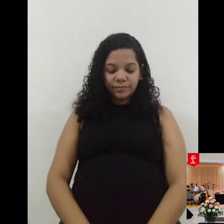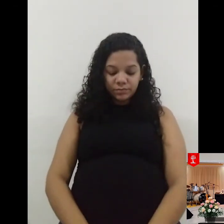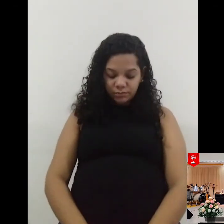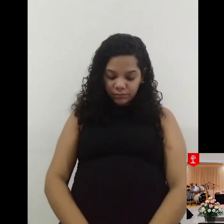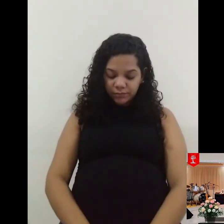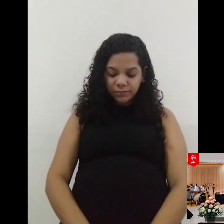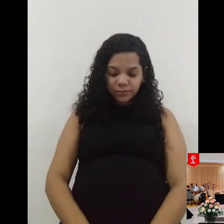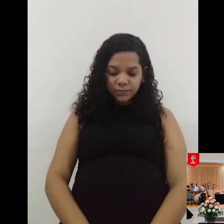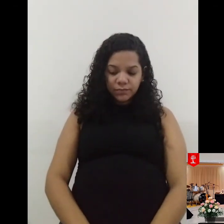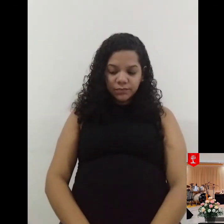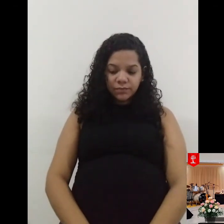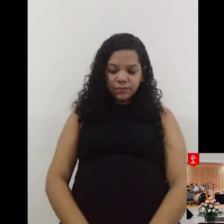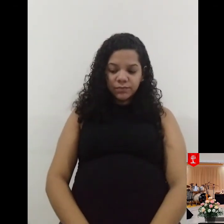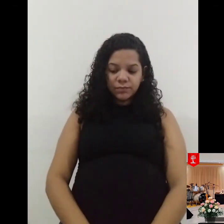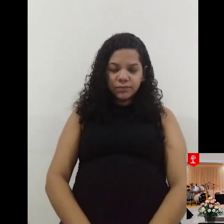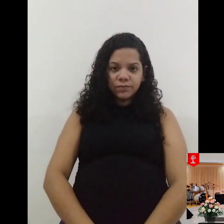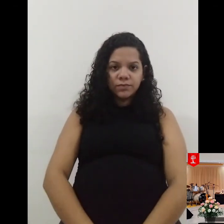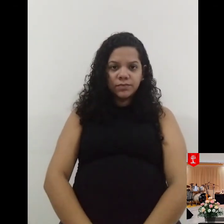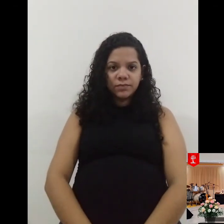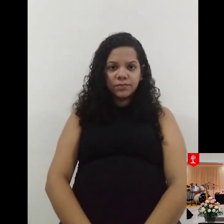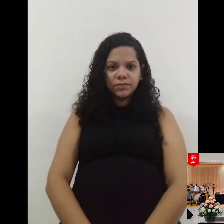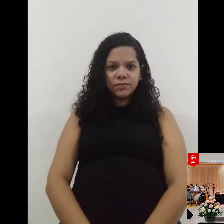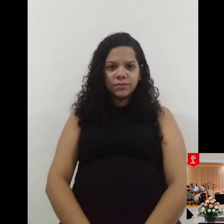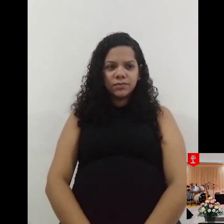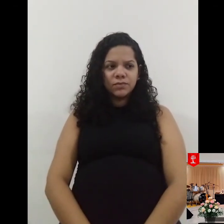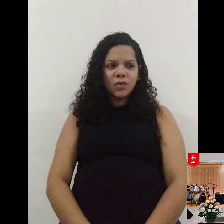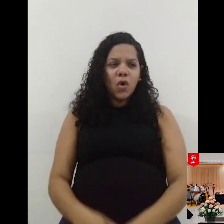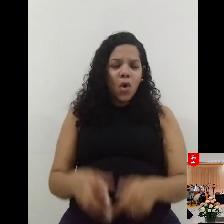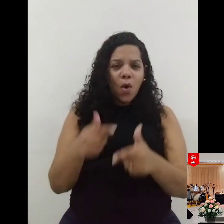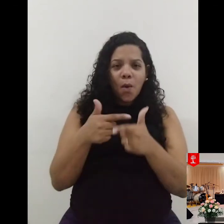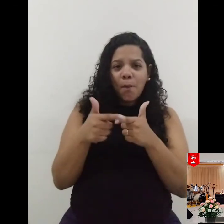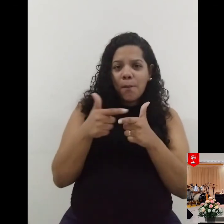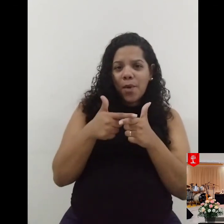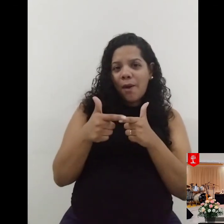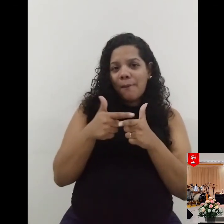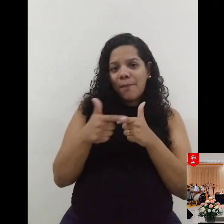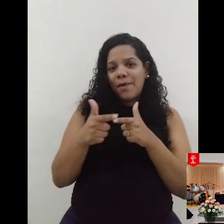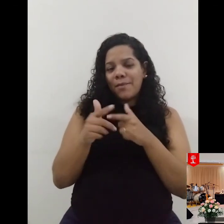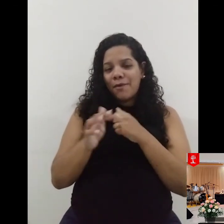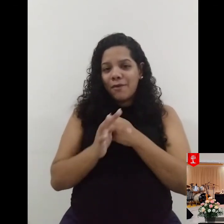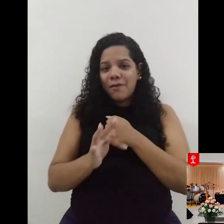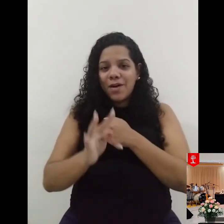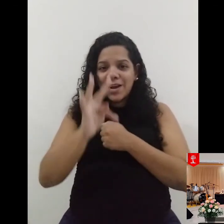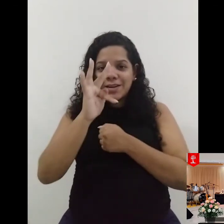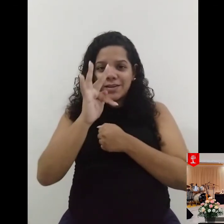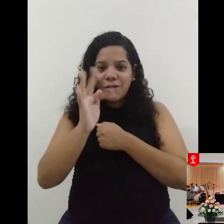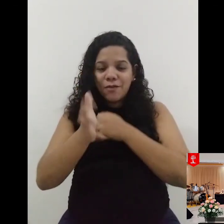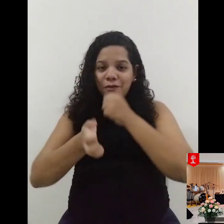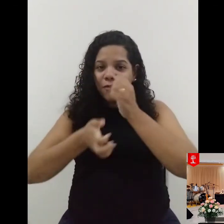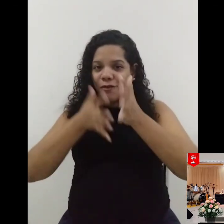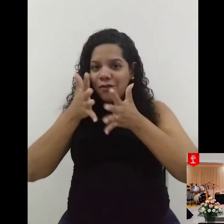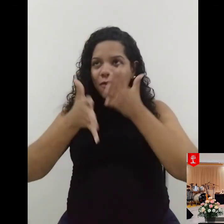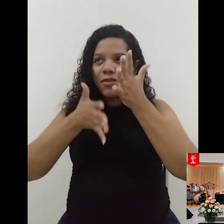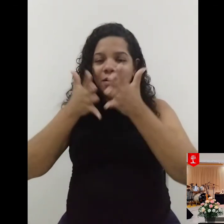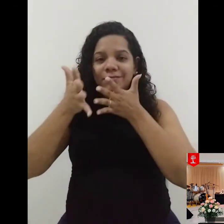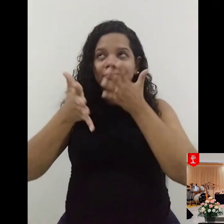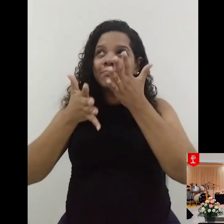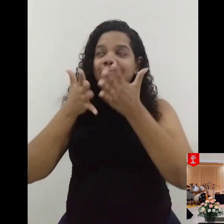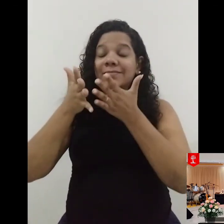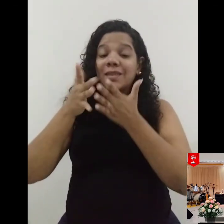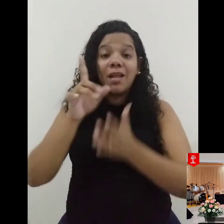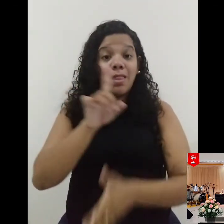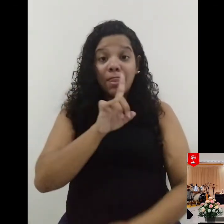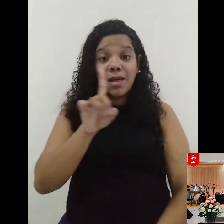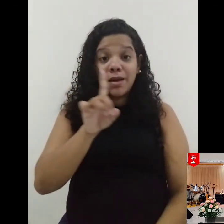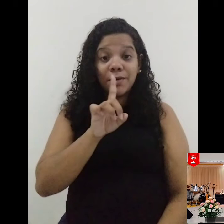alguns costumes da lei, ou práticas religiosas saudáveis. Eles consagravam sua vida